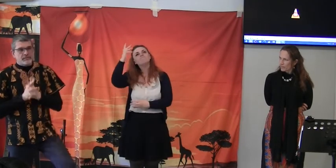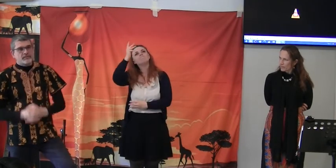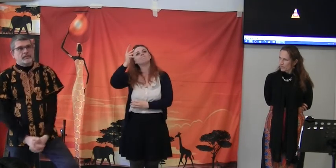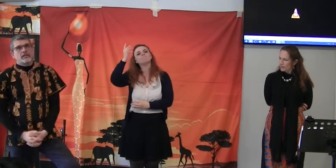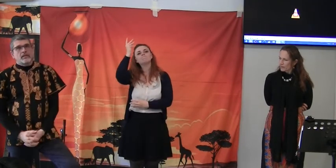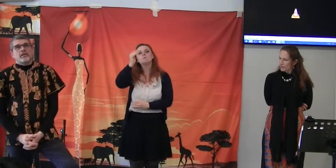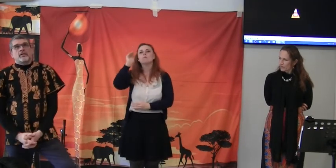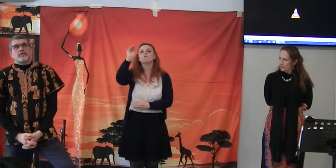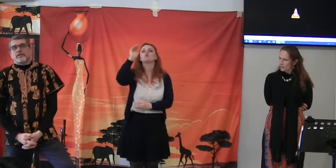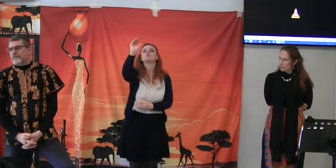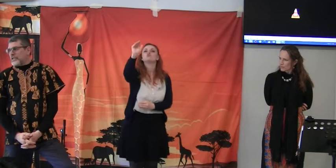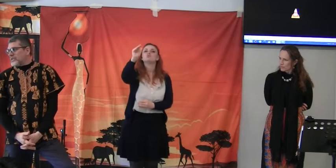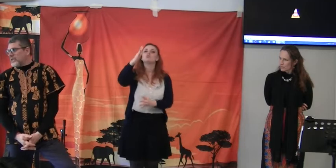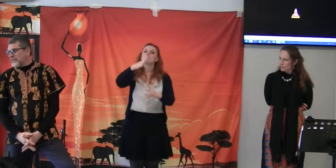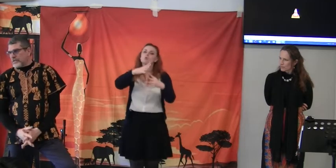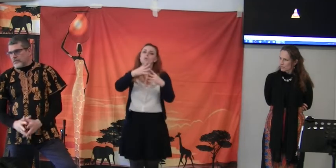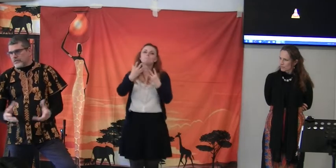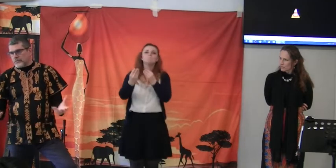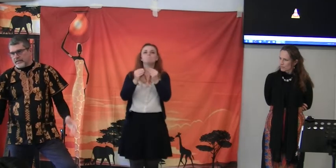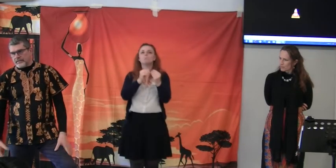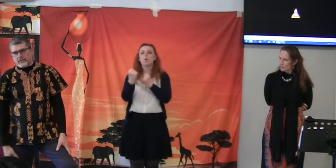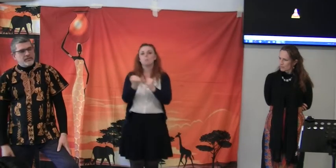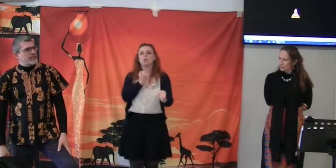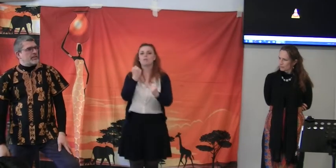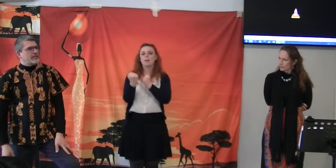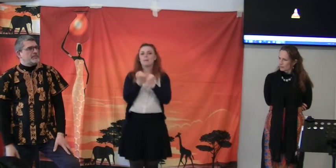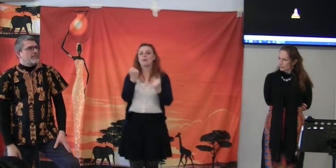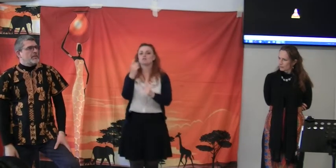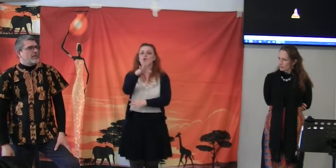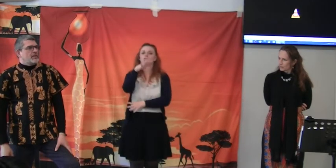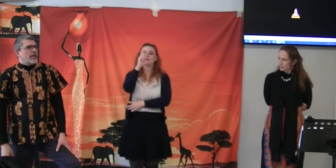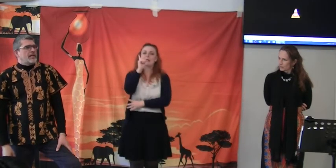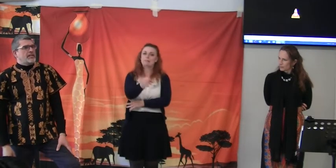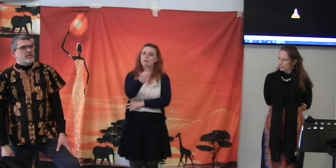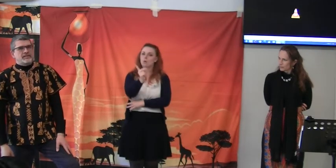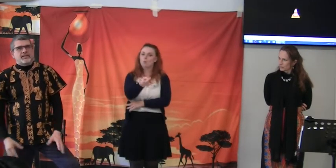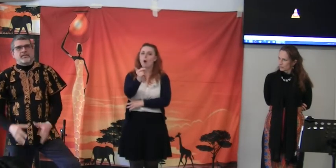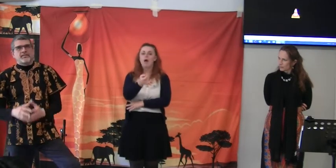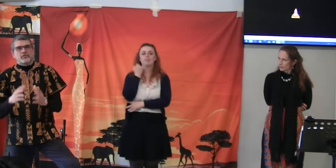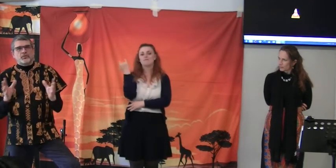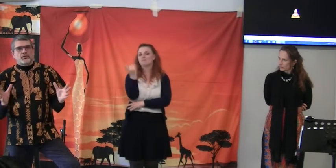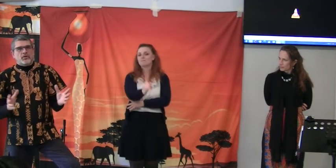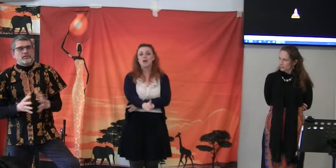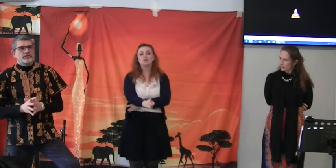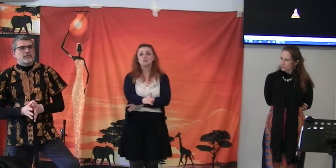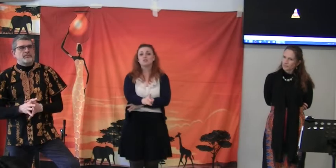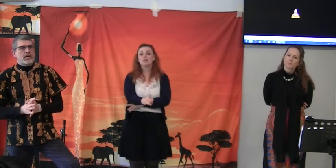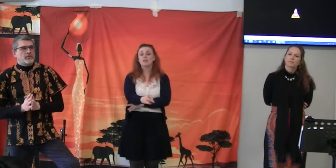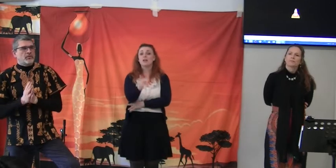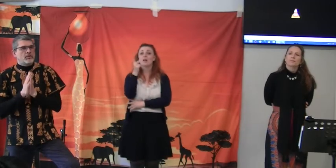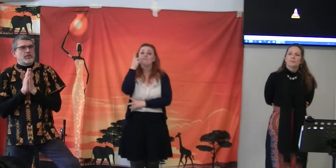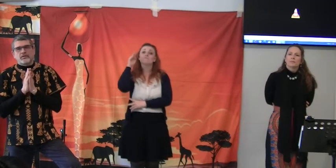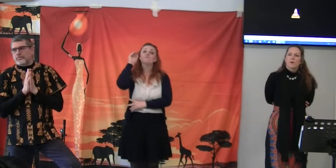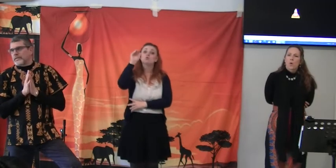noi. Non è facile vivere in questi momenti, e quindi anche l'incertezza del futuro, non